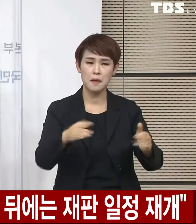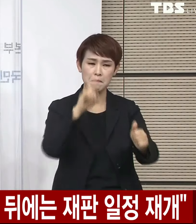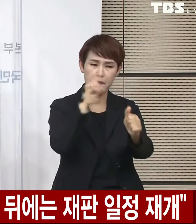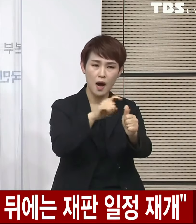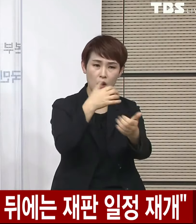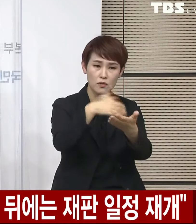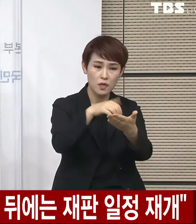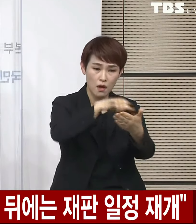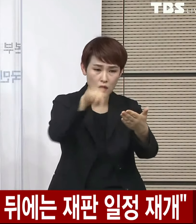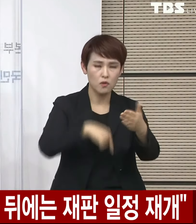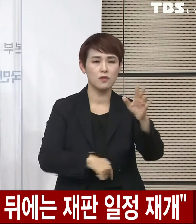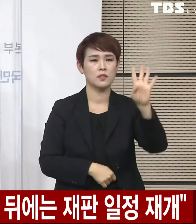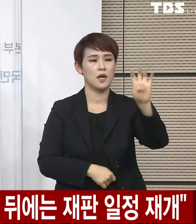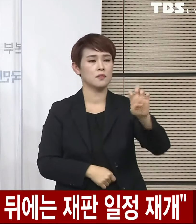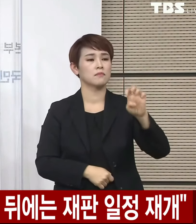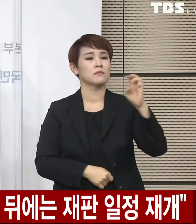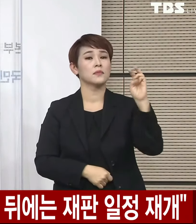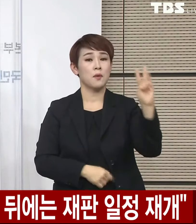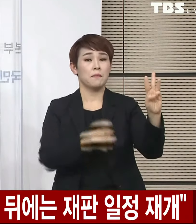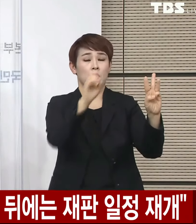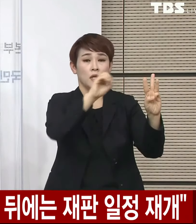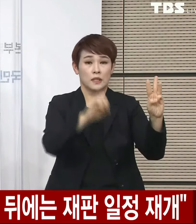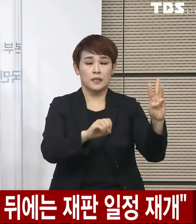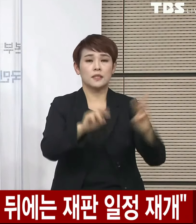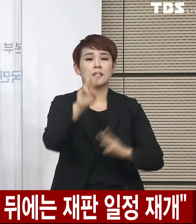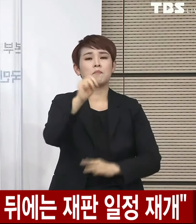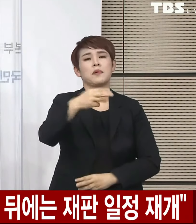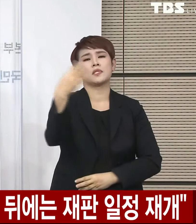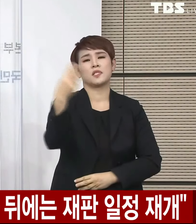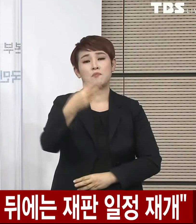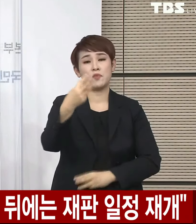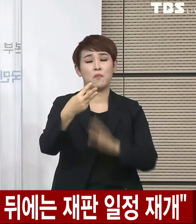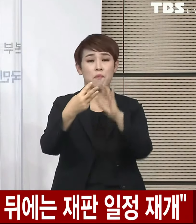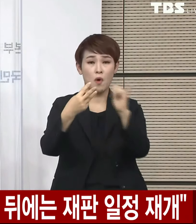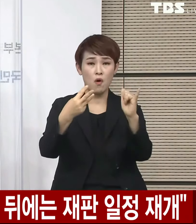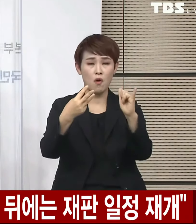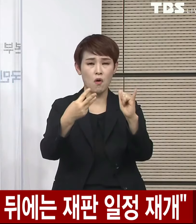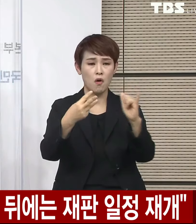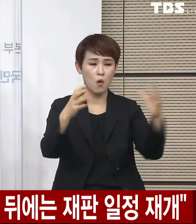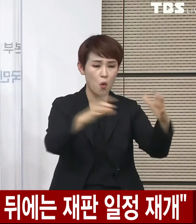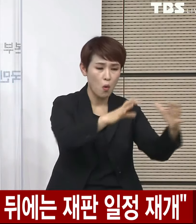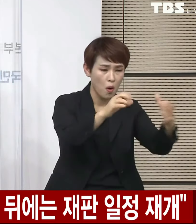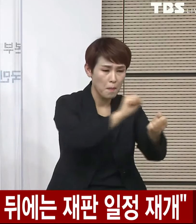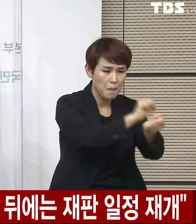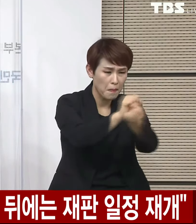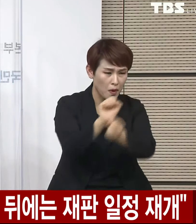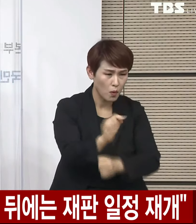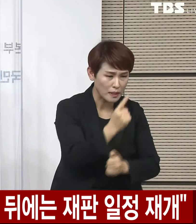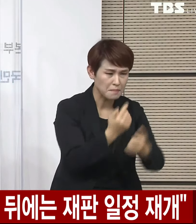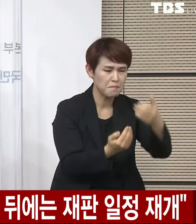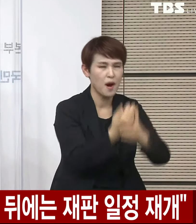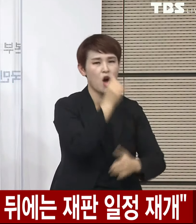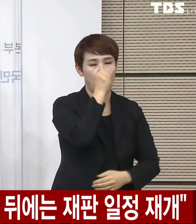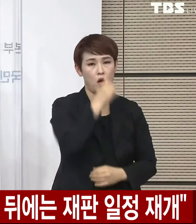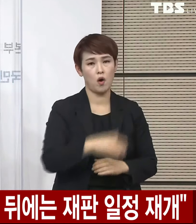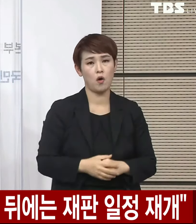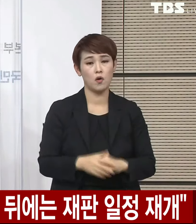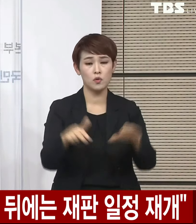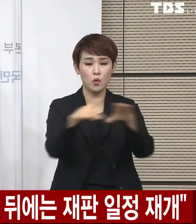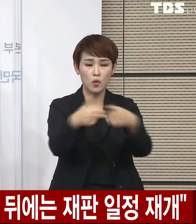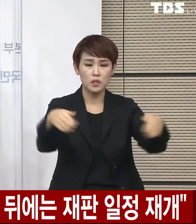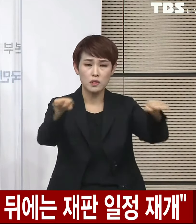확진자의 43%인 3만 3천여 명이 집단 감염에 의한 것으로 조사되었고